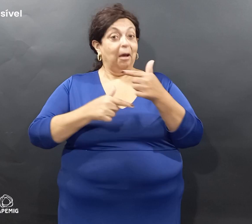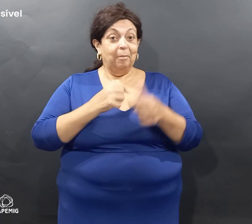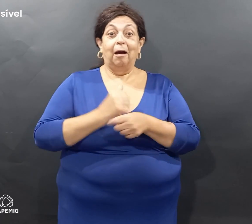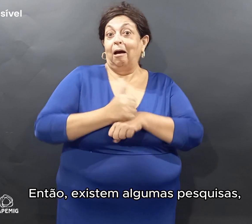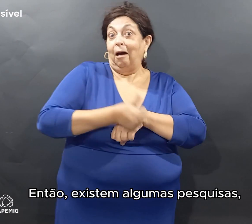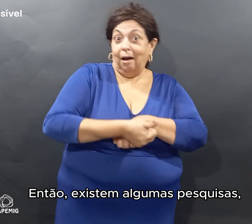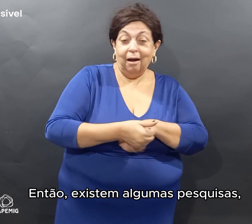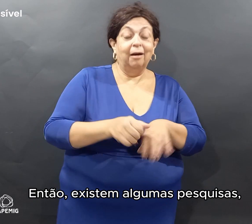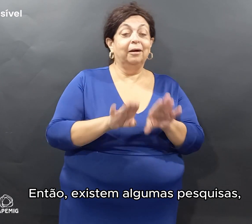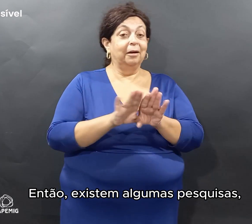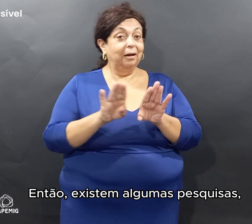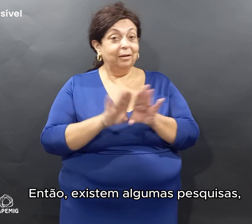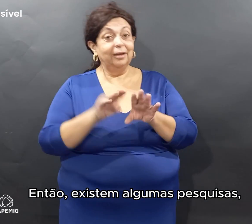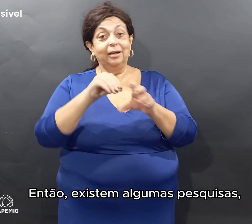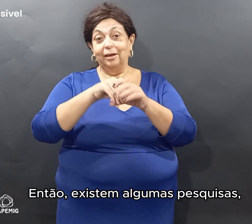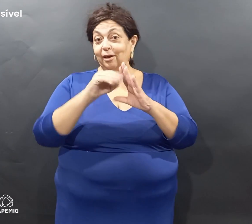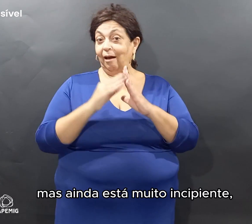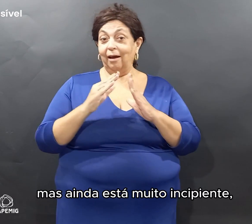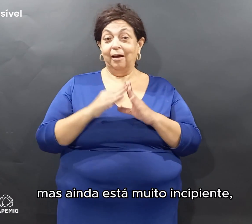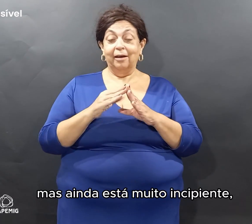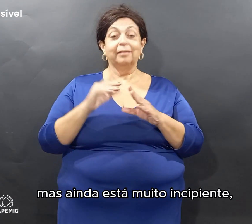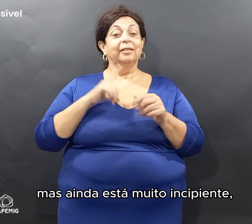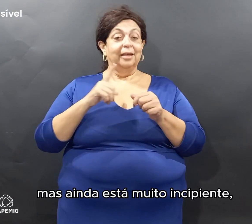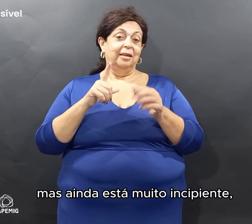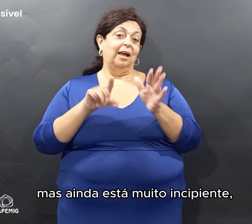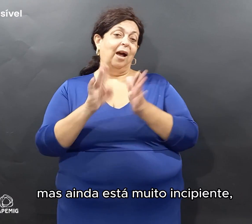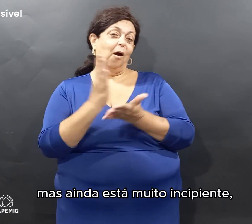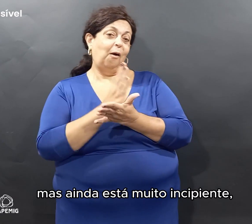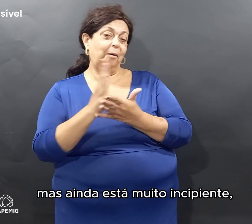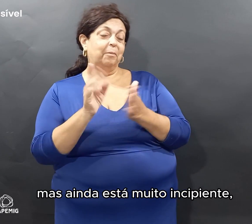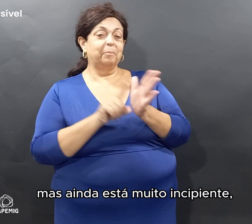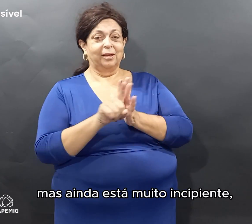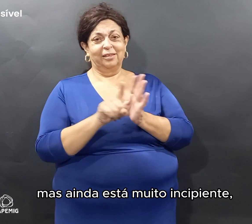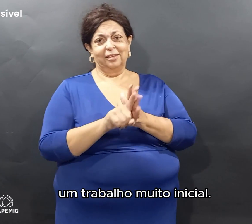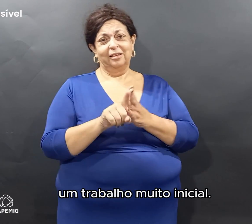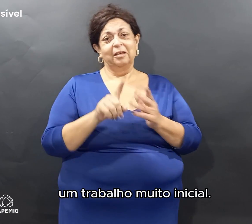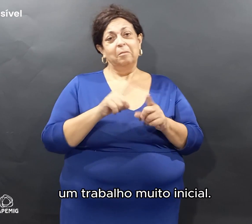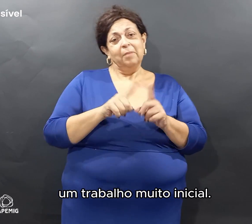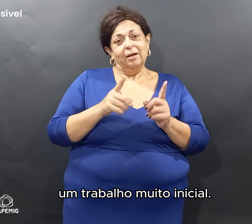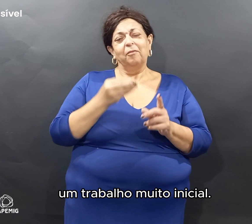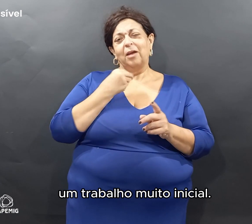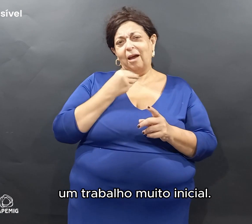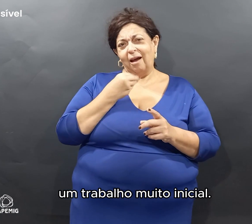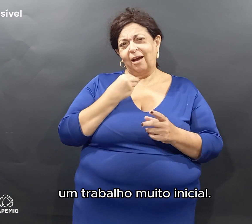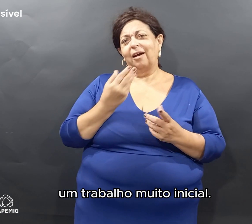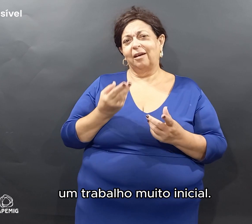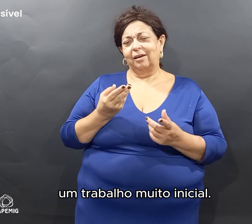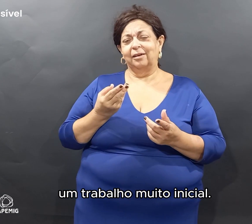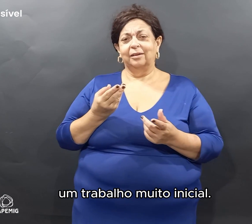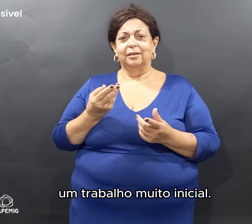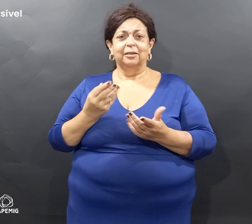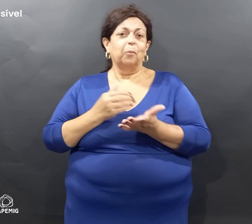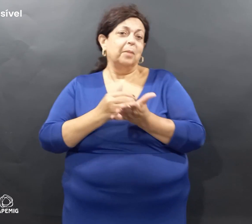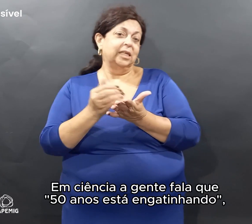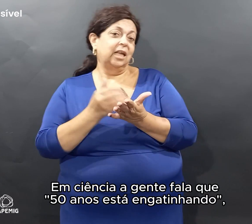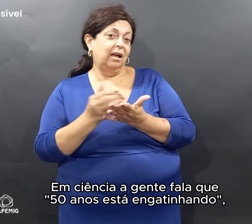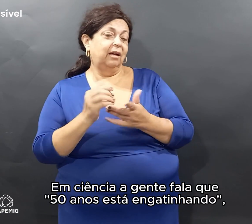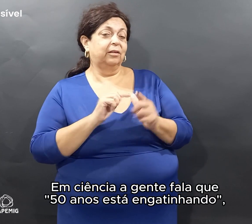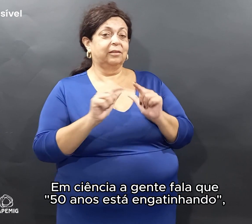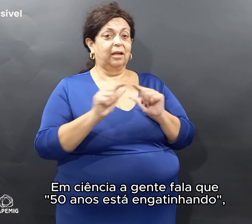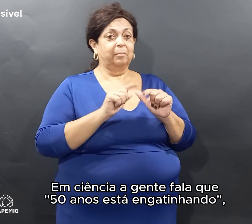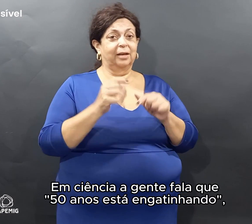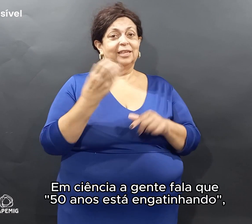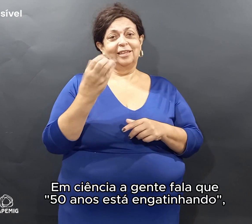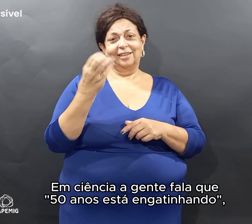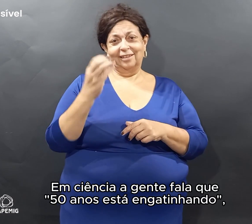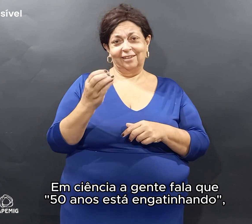trabalho. Então, existem algumas pesquisas, mas ainda está muito incipiente ainda, o trabalho muito inicial. Em ciência, a